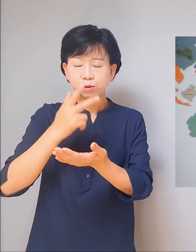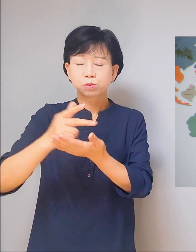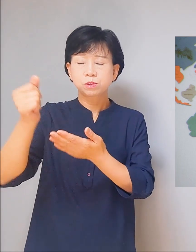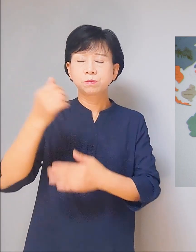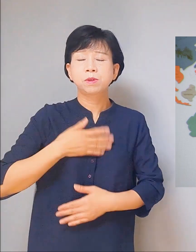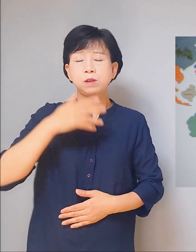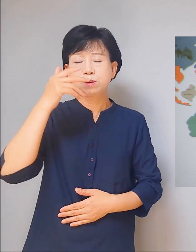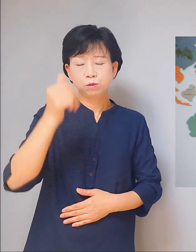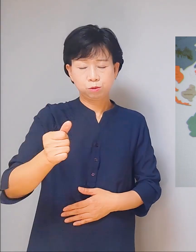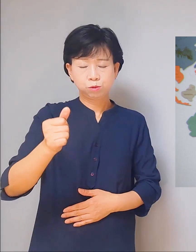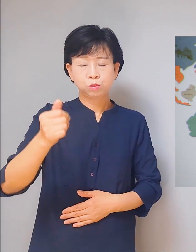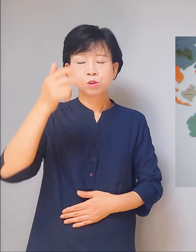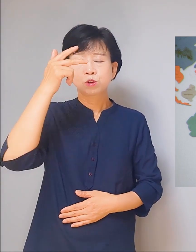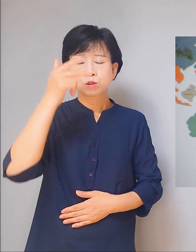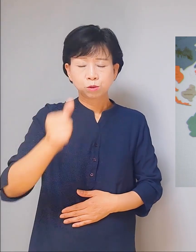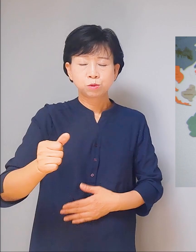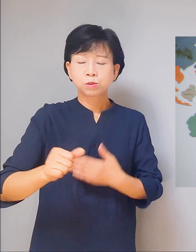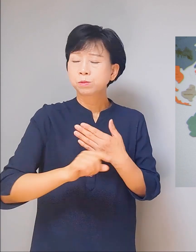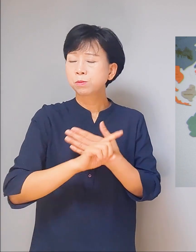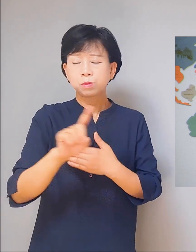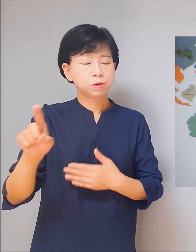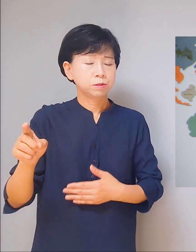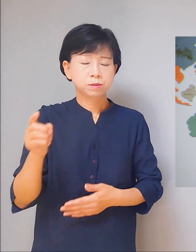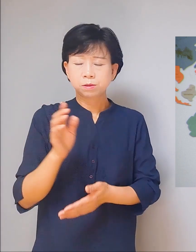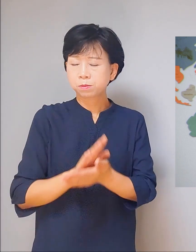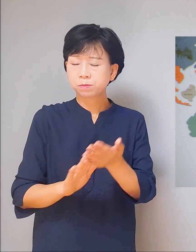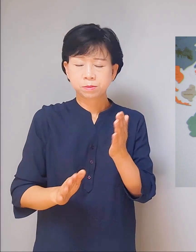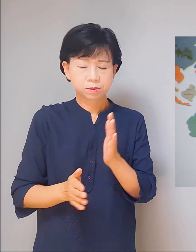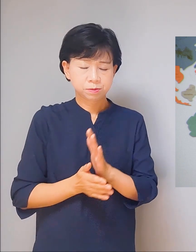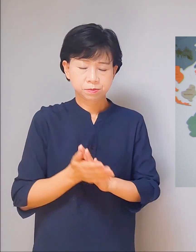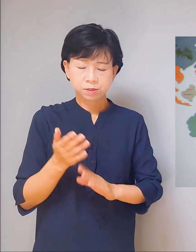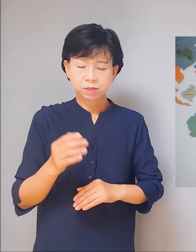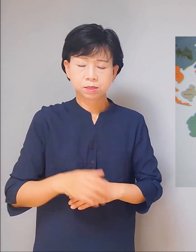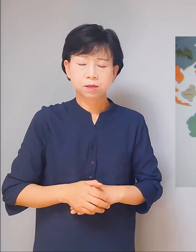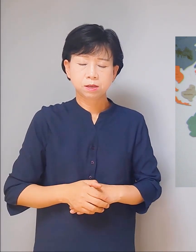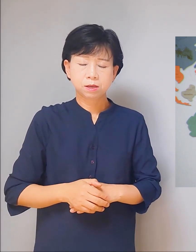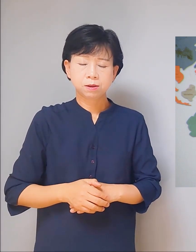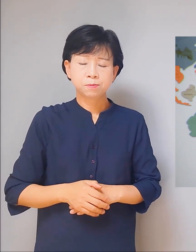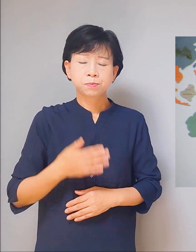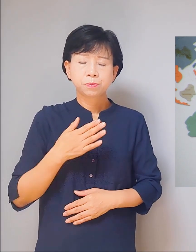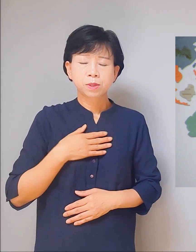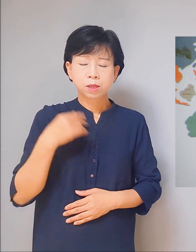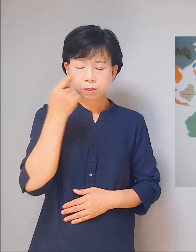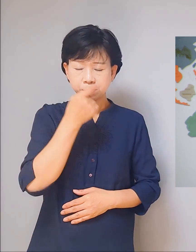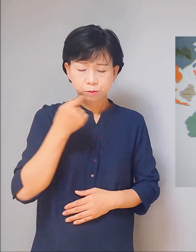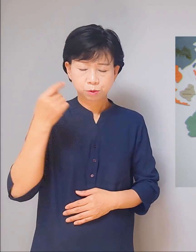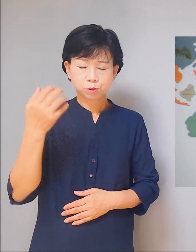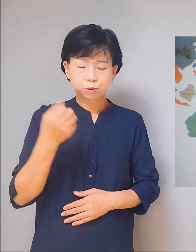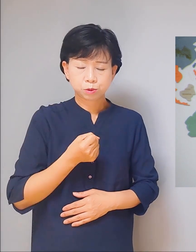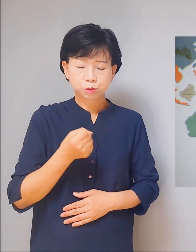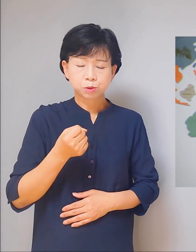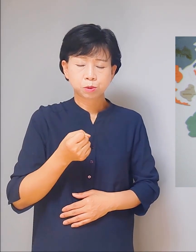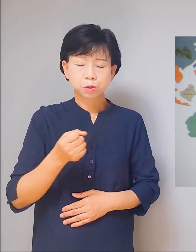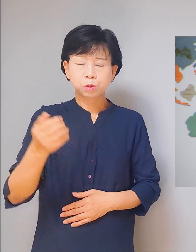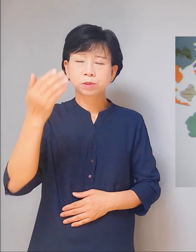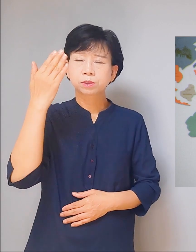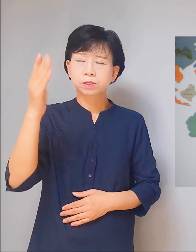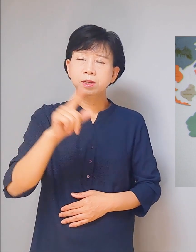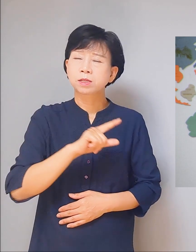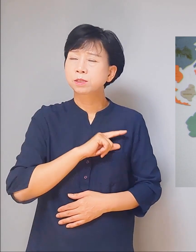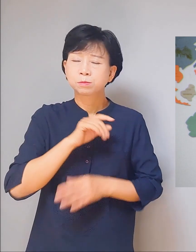주님이시오니 주밖에는 나의 복이 없다 하였나이다. 내 입술로 그 이름도